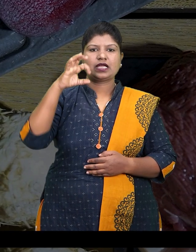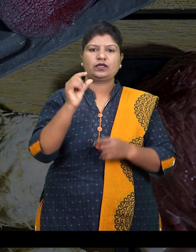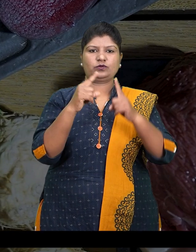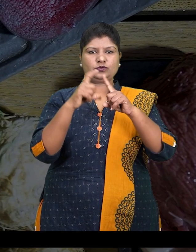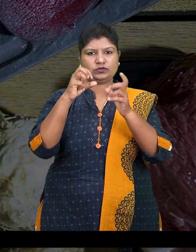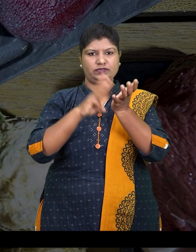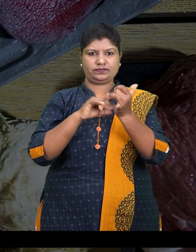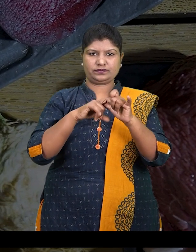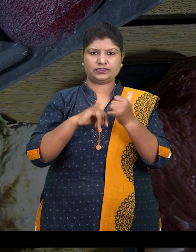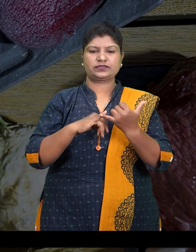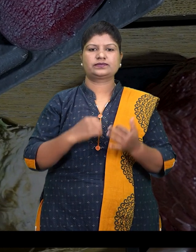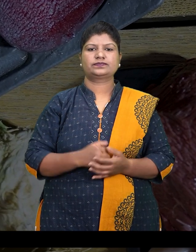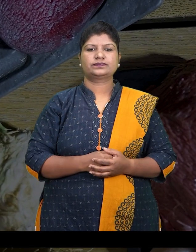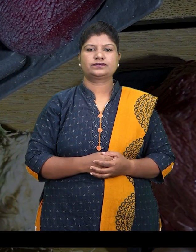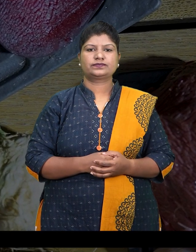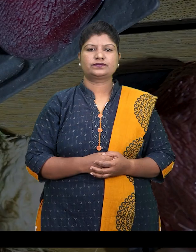सीखने के परिणाम।